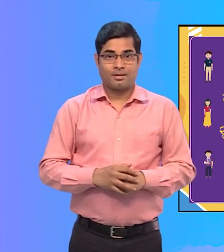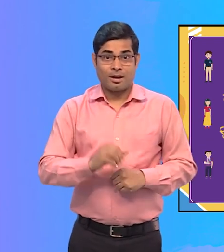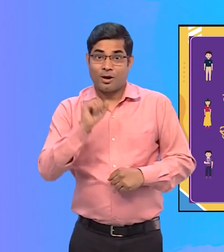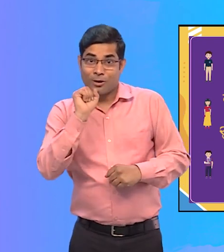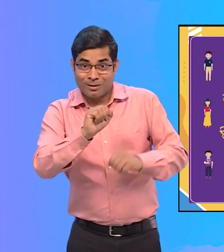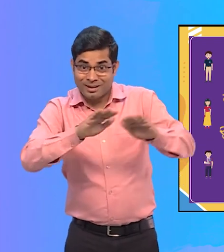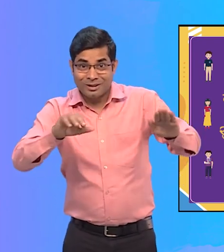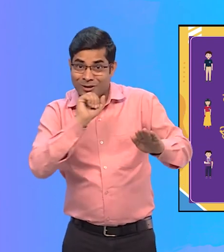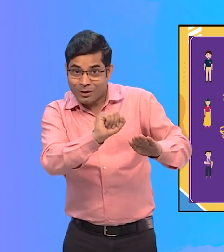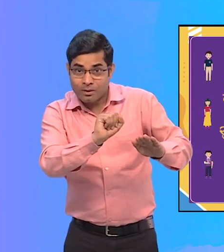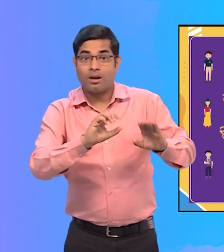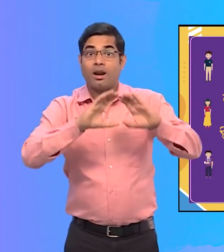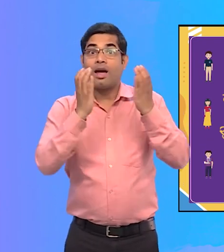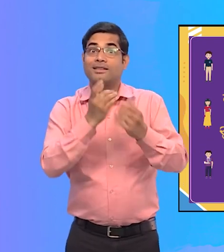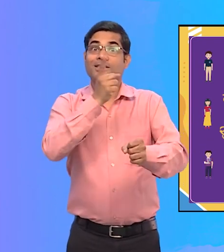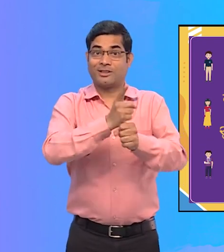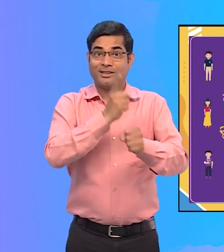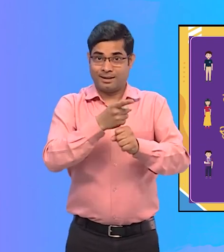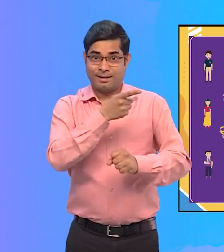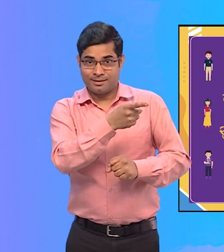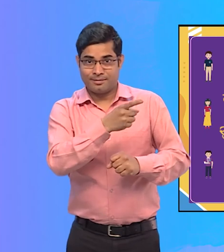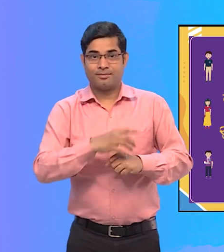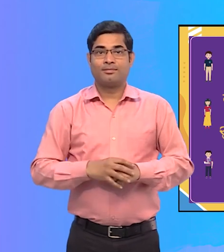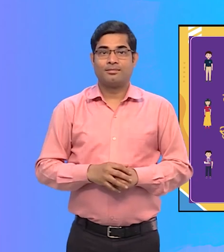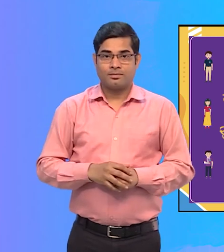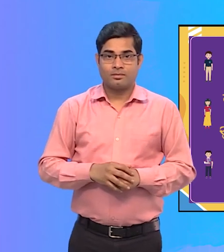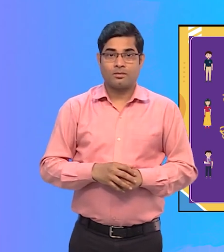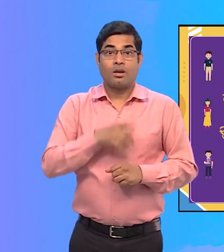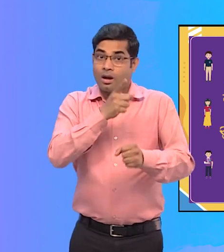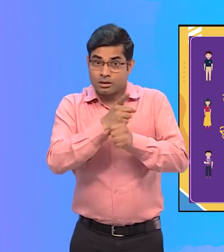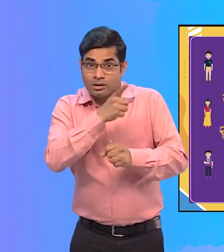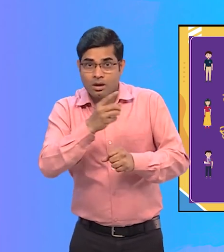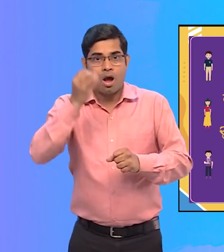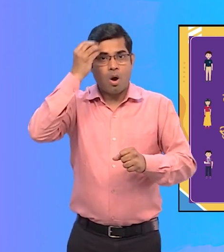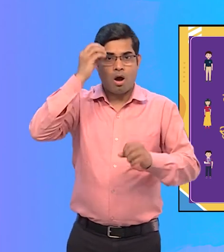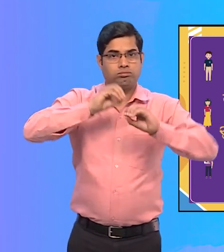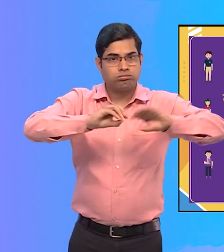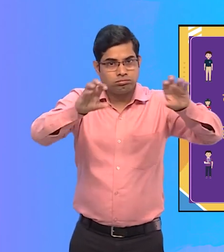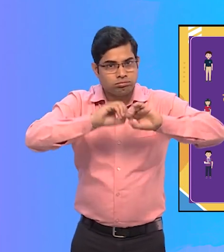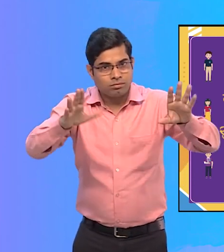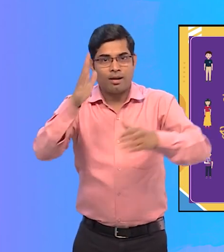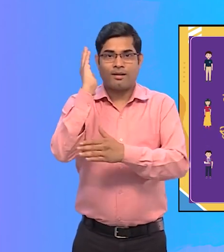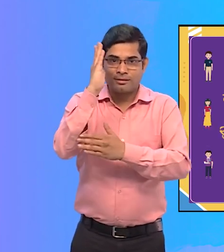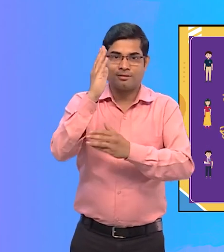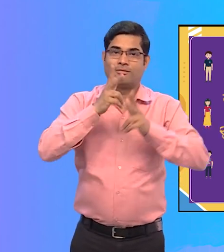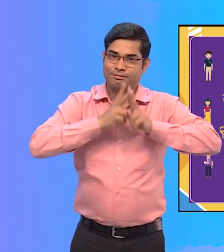है जहां उन्होंने अपने स्कूल में इंच सुरम्यता सुविधाओं के बारे में छात्रों को अवगत कराया